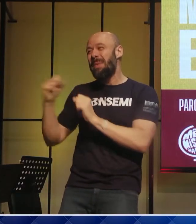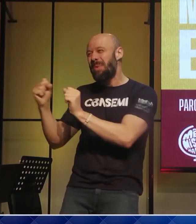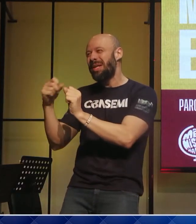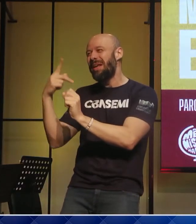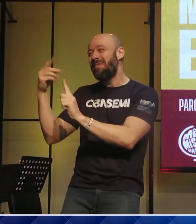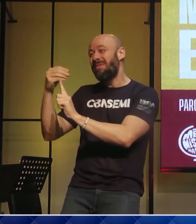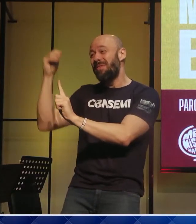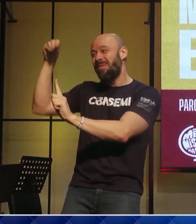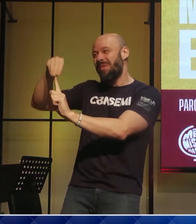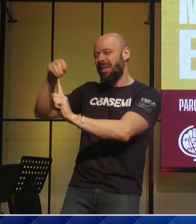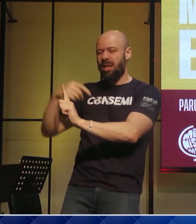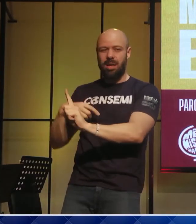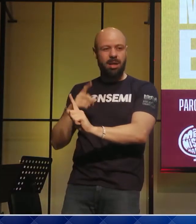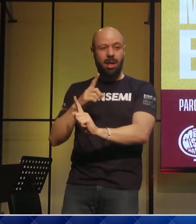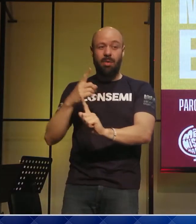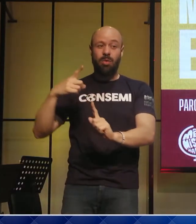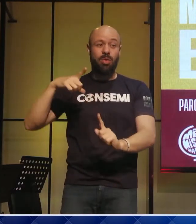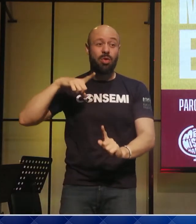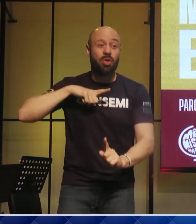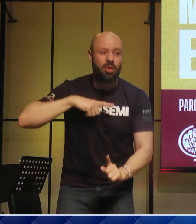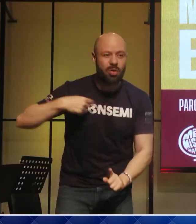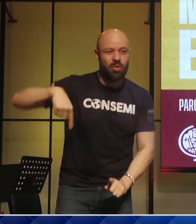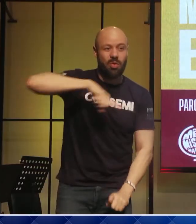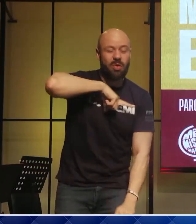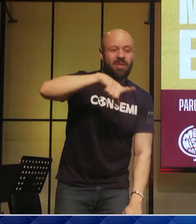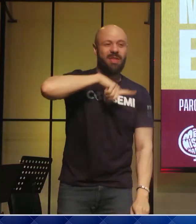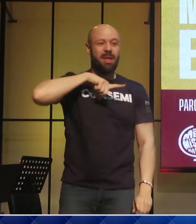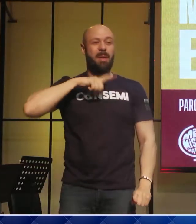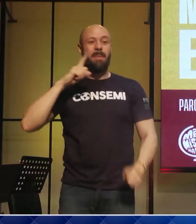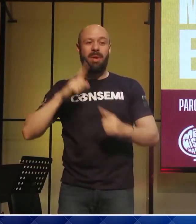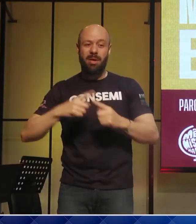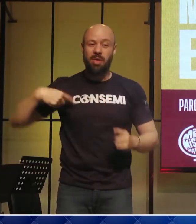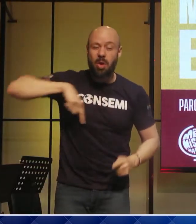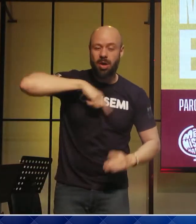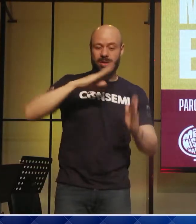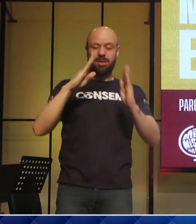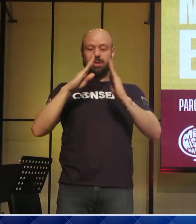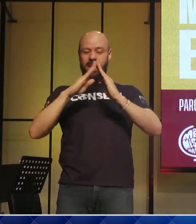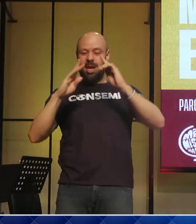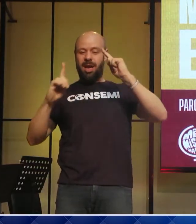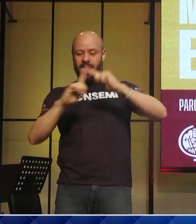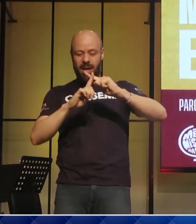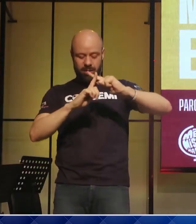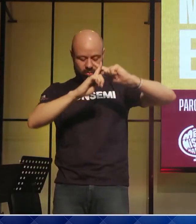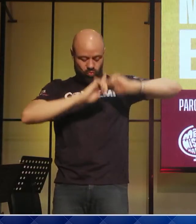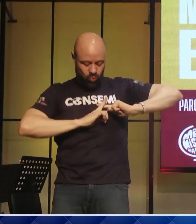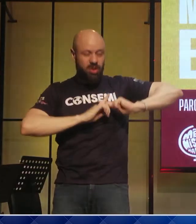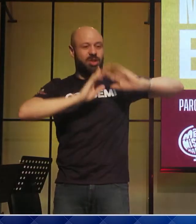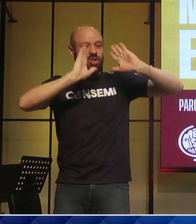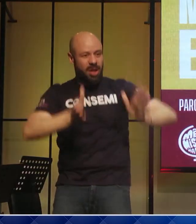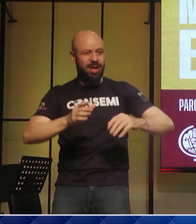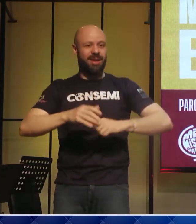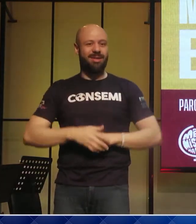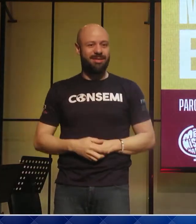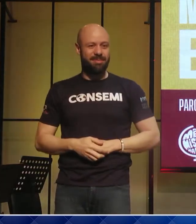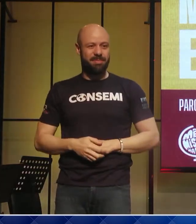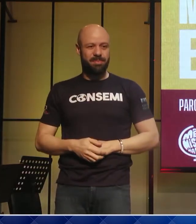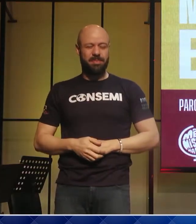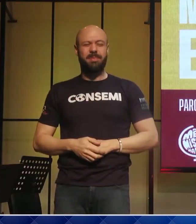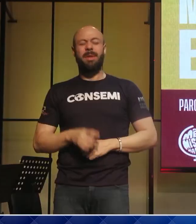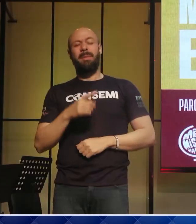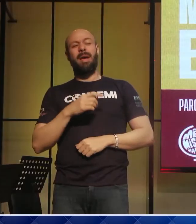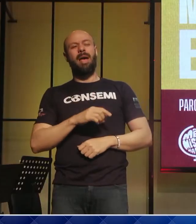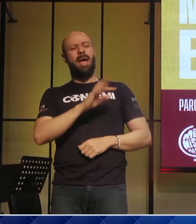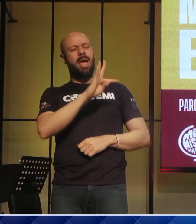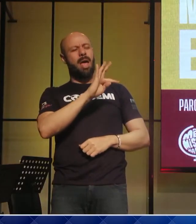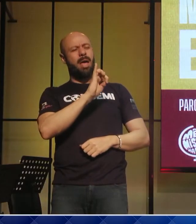lá em Timbó, ela é semi-analfabeta. E era legal, de vez os irmãos pediam oração para o pastor, pedia para a irmã